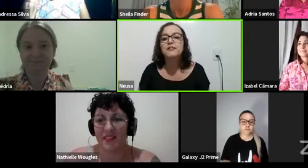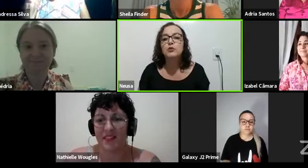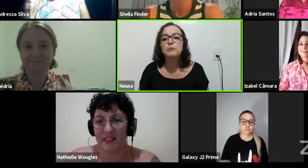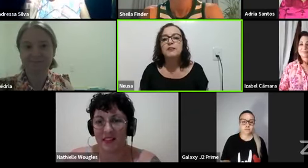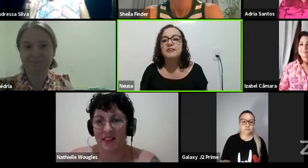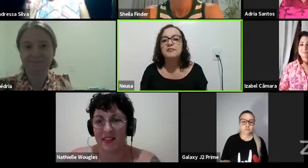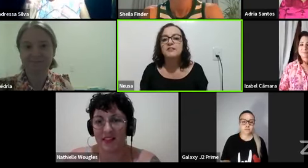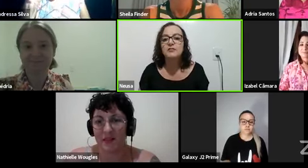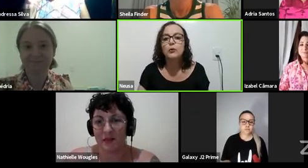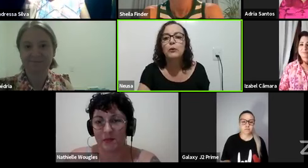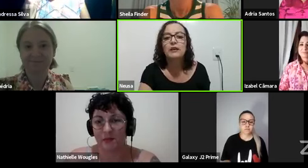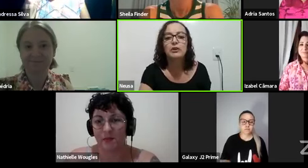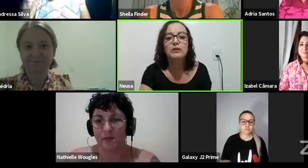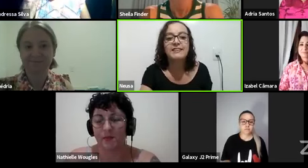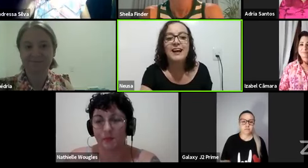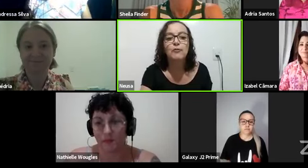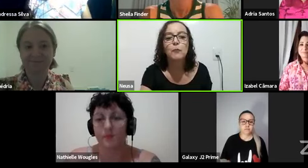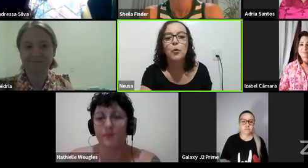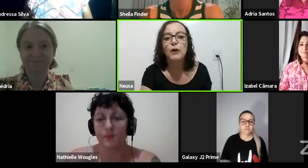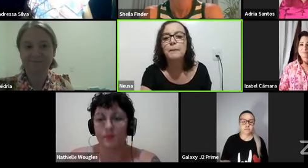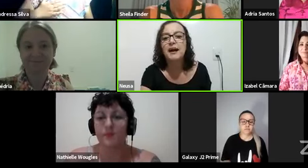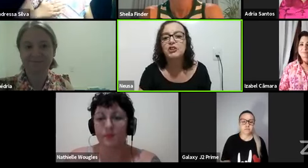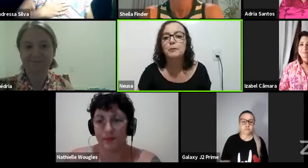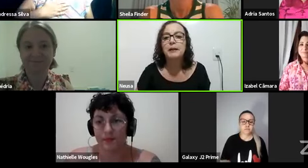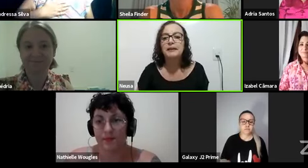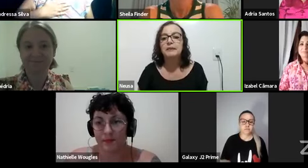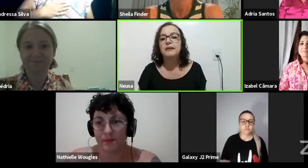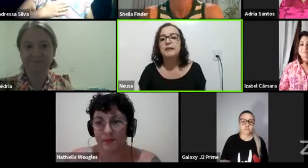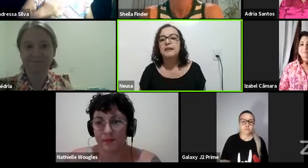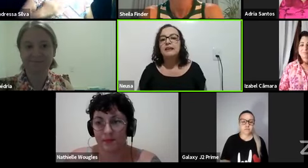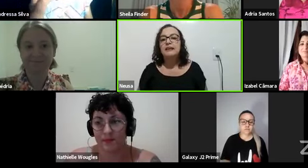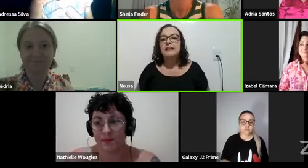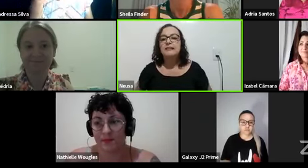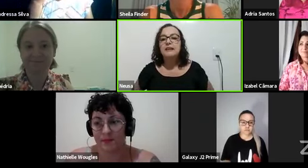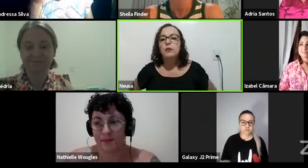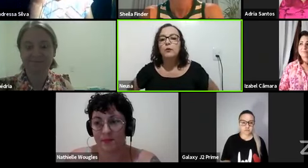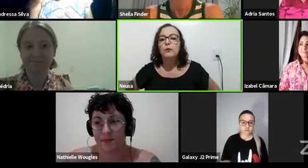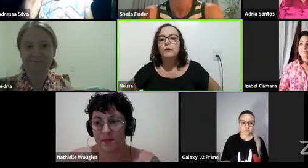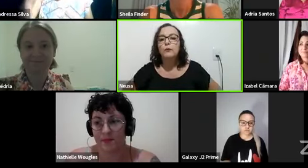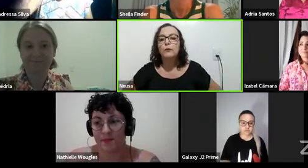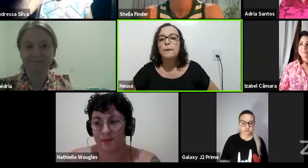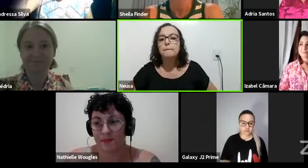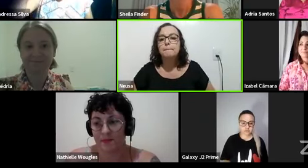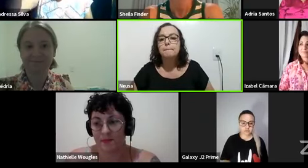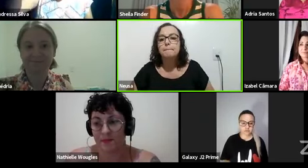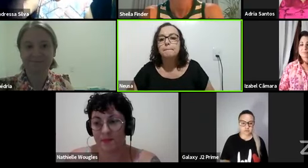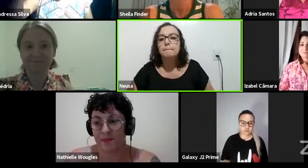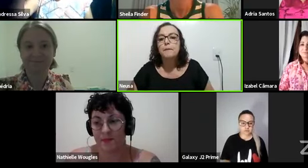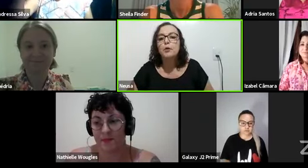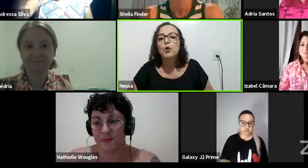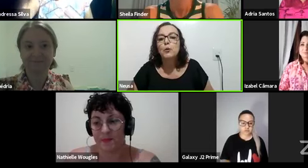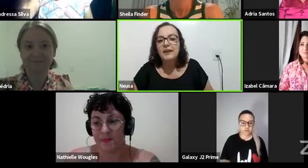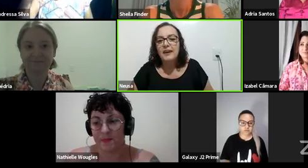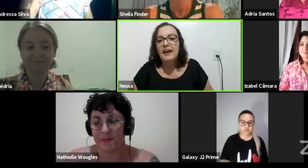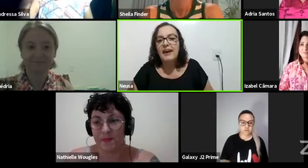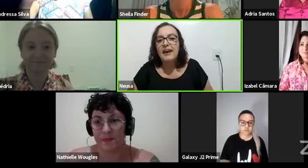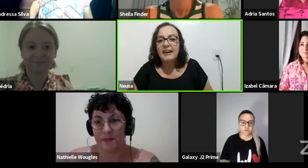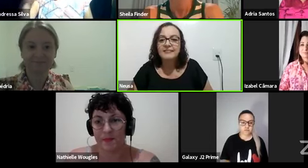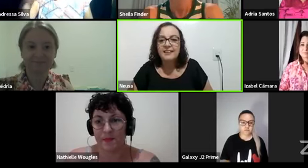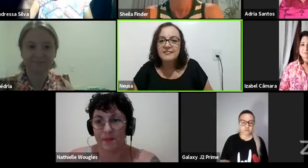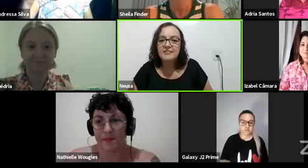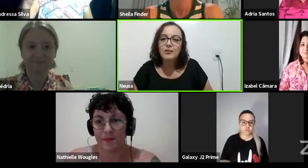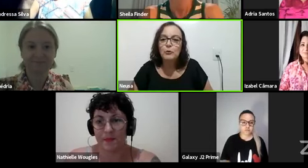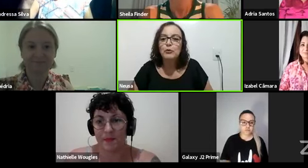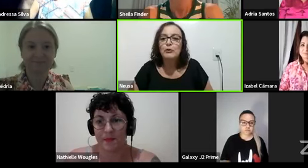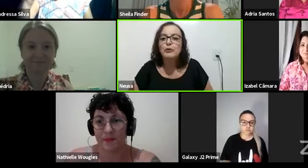É, me desculpe, porque às vezes eu estou olhando e trava um pouco a imagem para mim. Então, meu nome